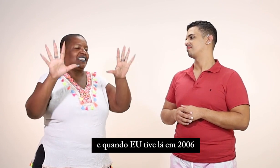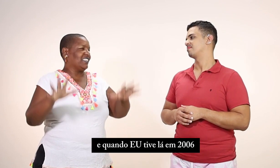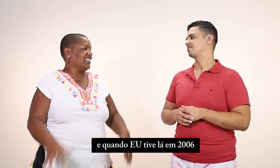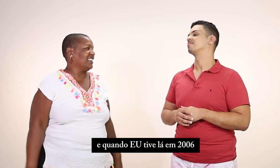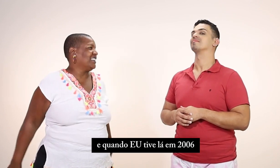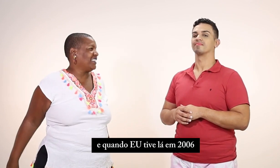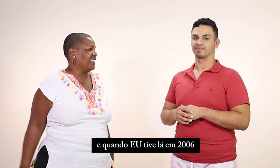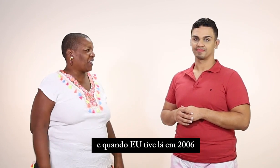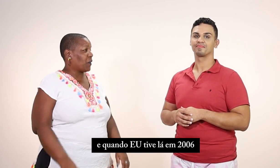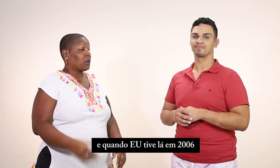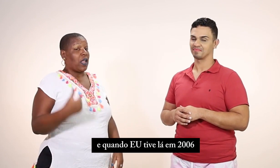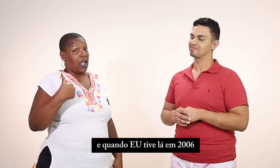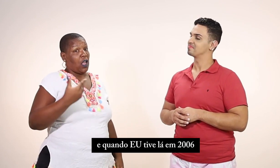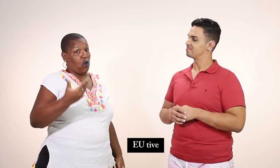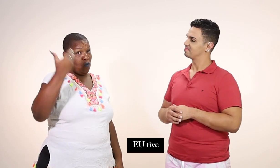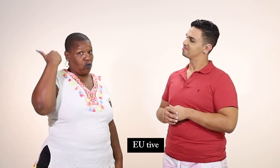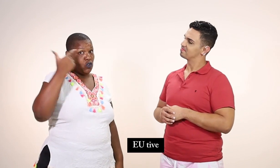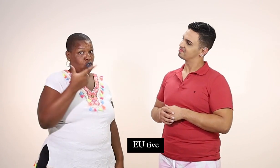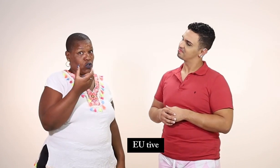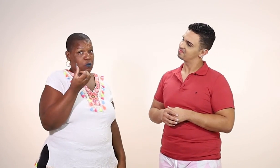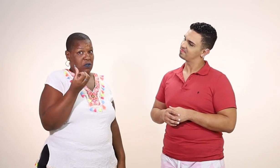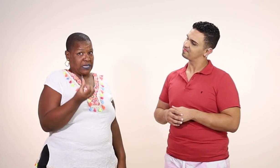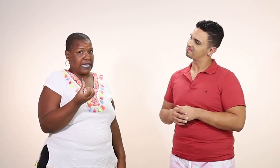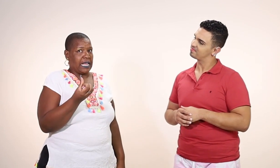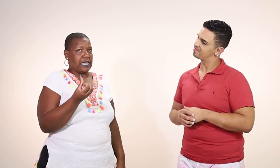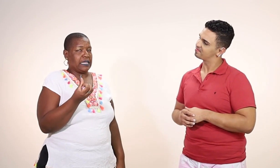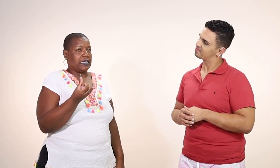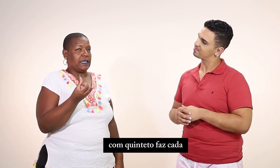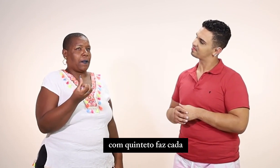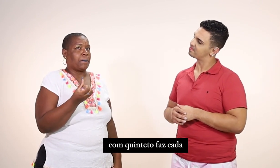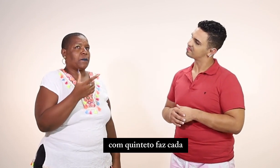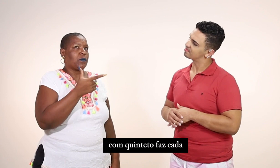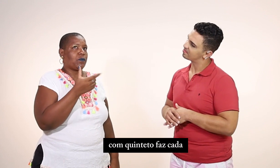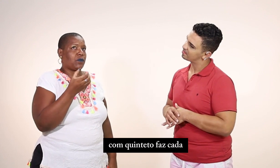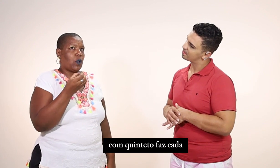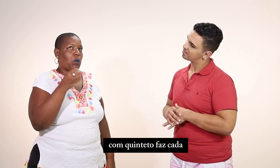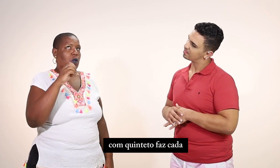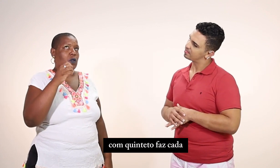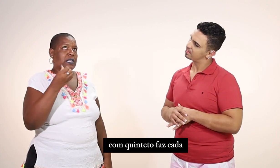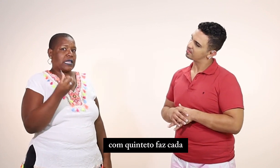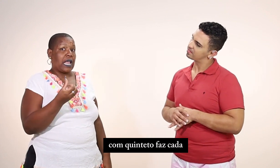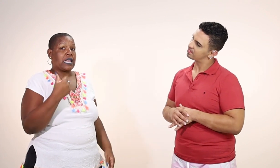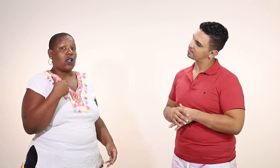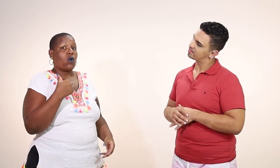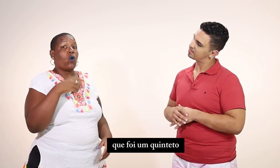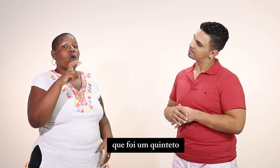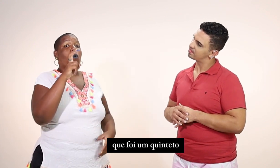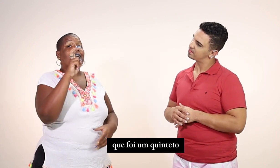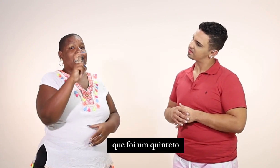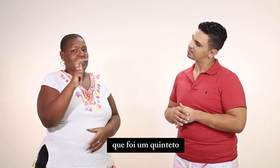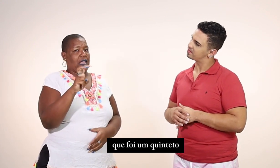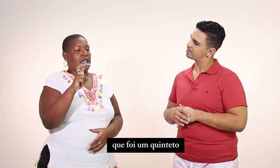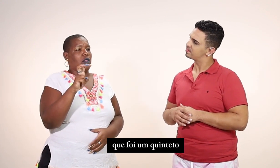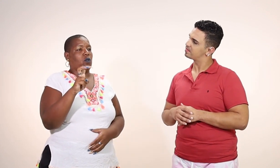quando eu tive lá em 2006, eu tive com o Quinteto Faiscada, que foi um quinteto, uma